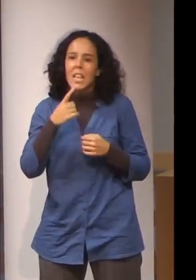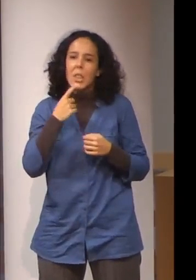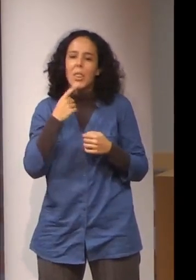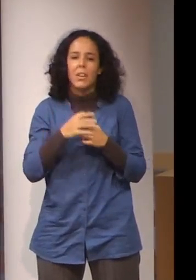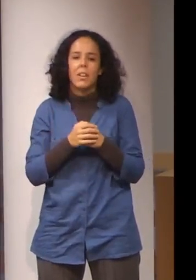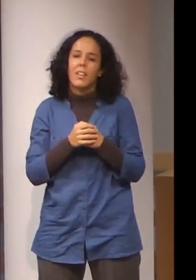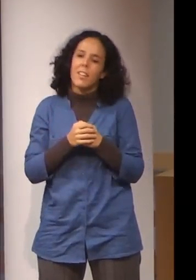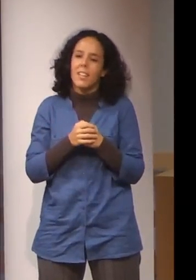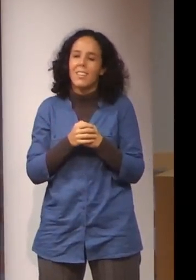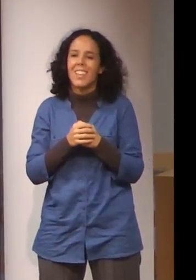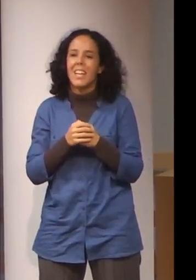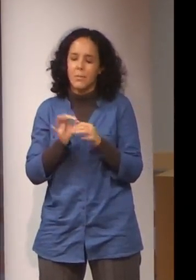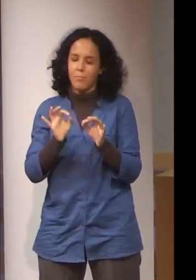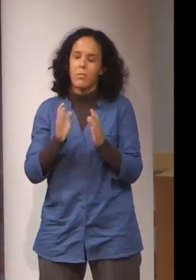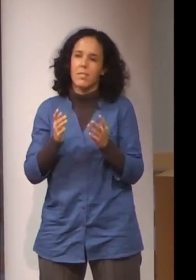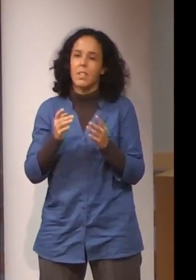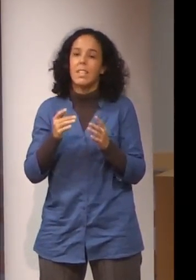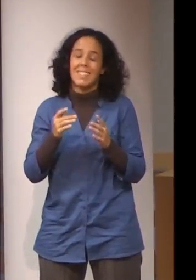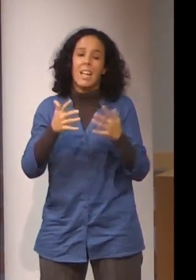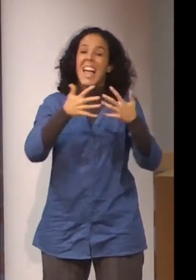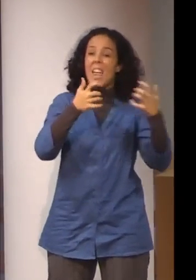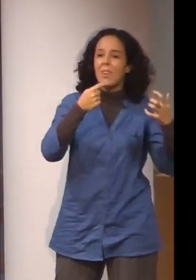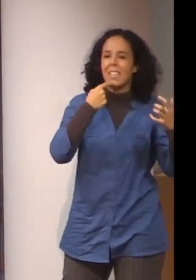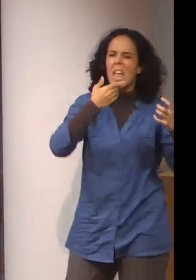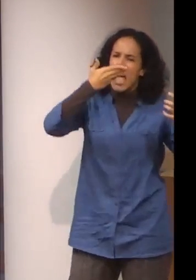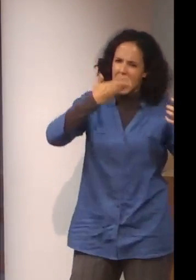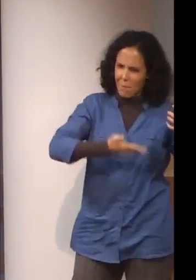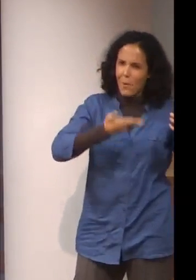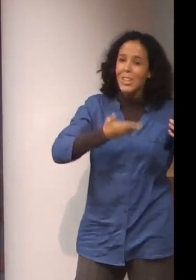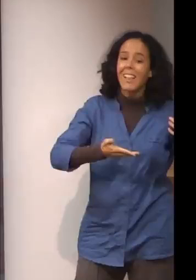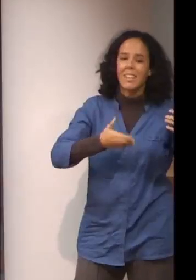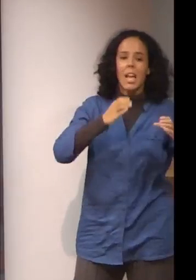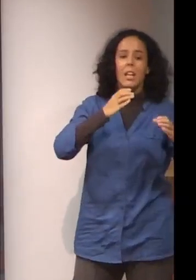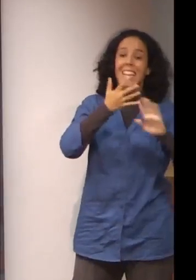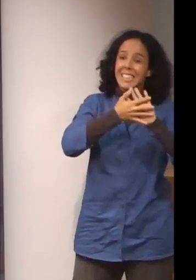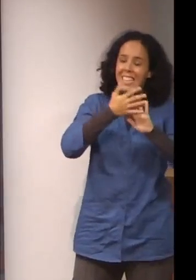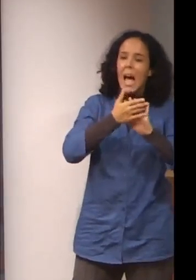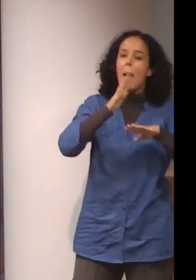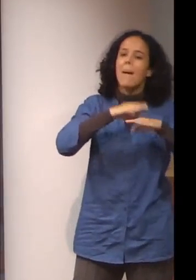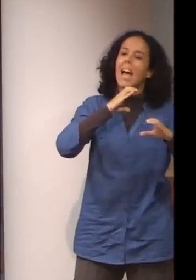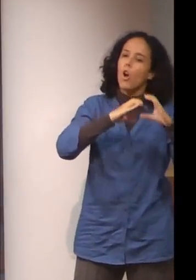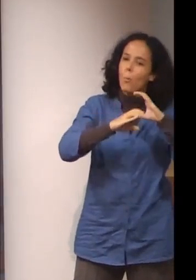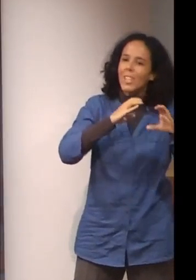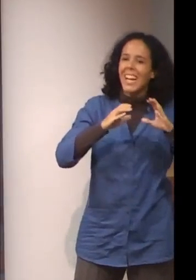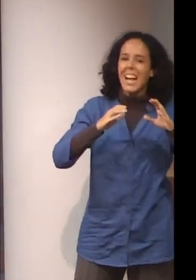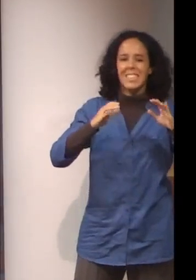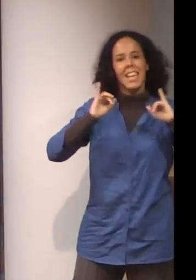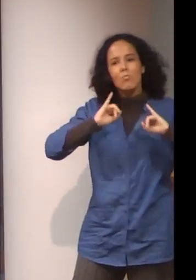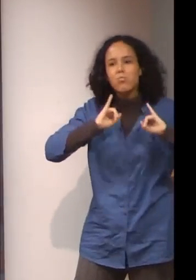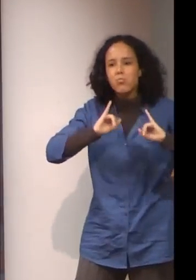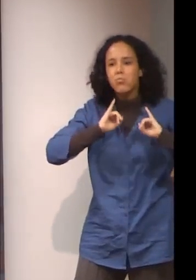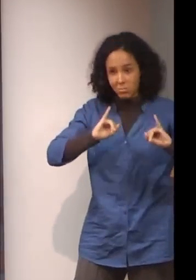último signo. Y ahí era cuando nos dábamos cuenta de que decía, la frase decía, es importante signar